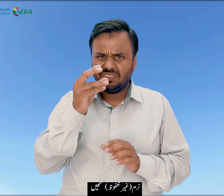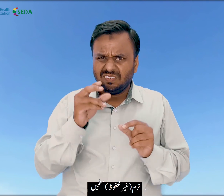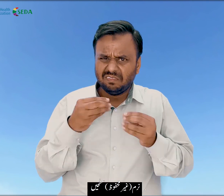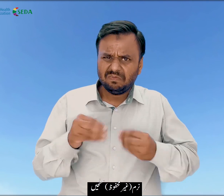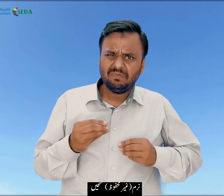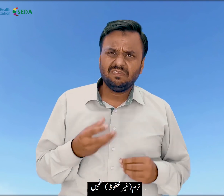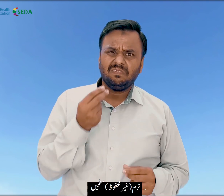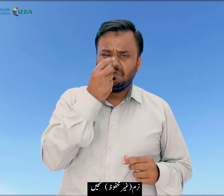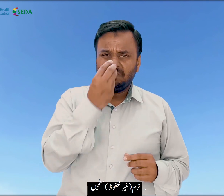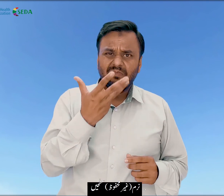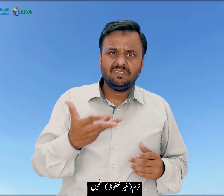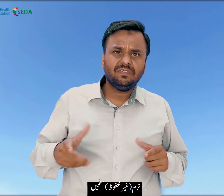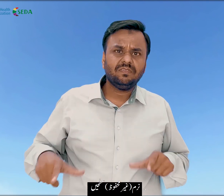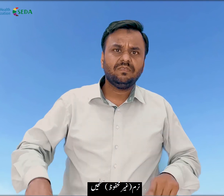نرم غیر محفوظ سطحیں۔